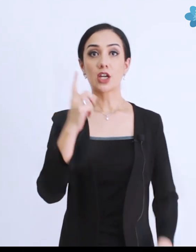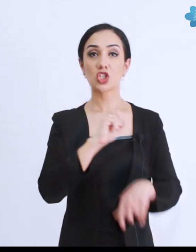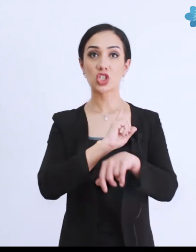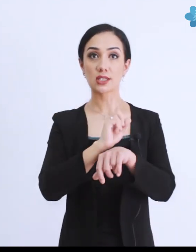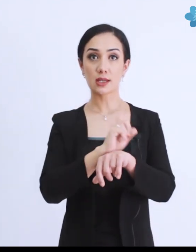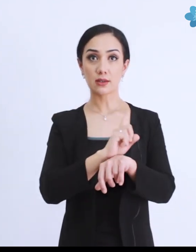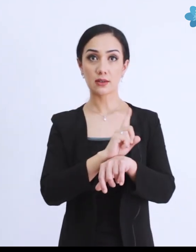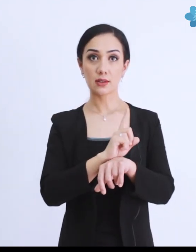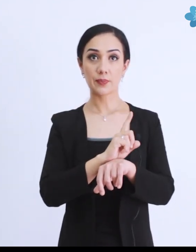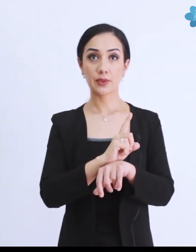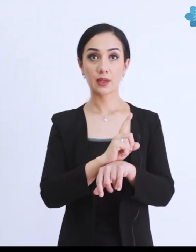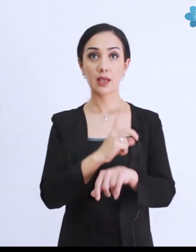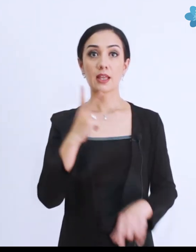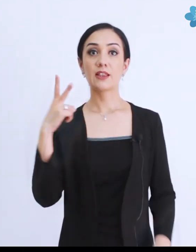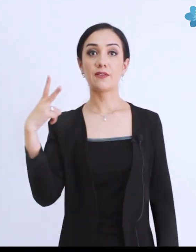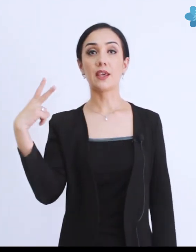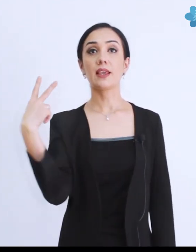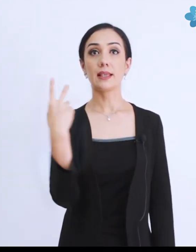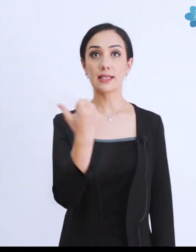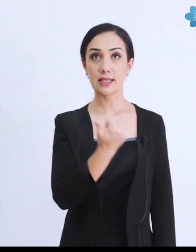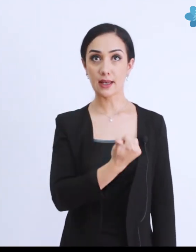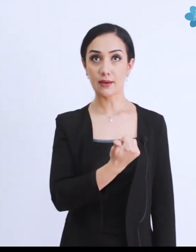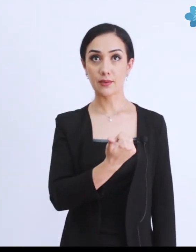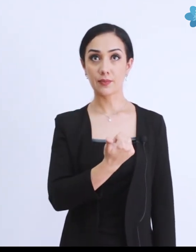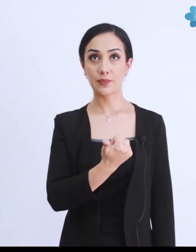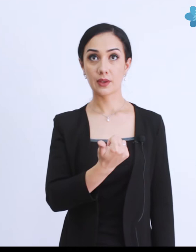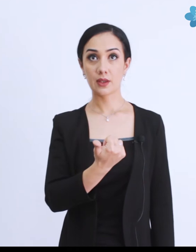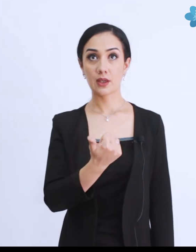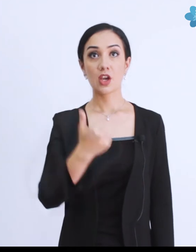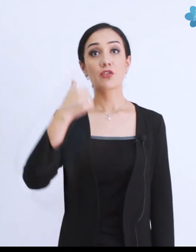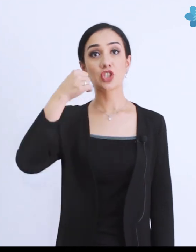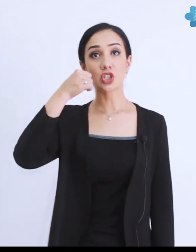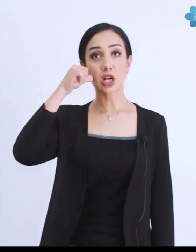часа 2 недели вчера